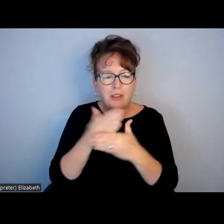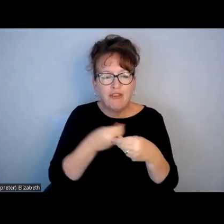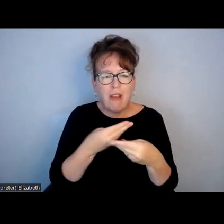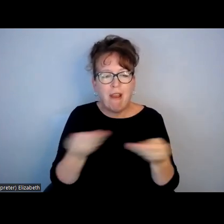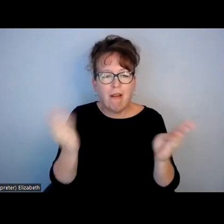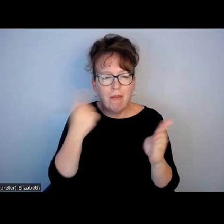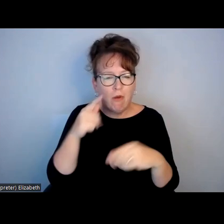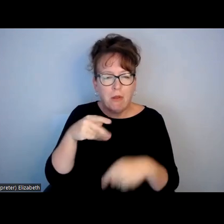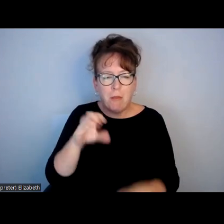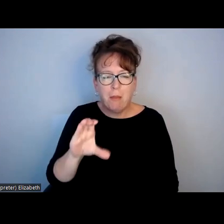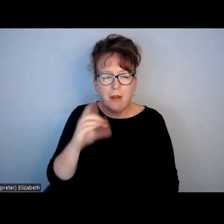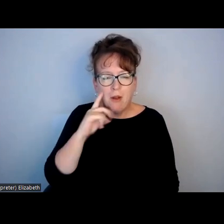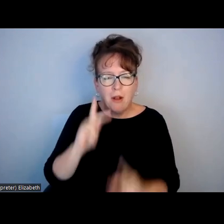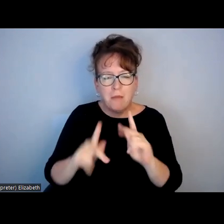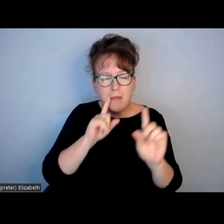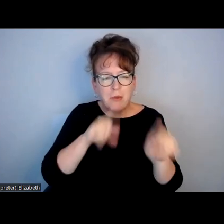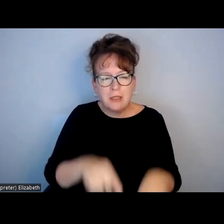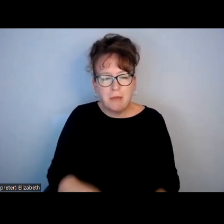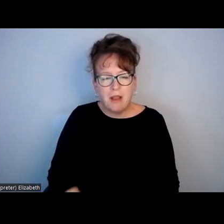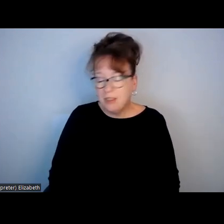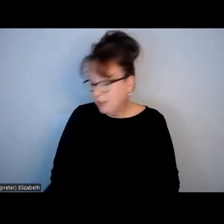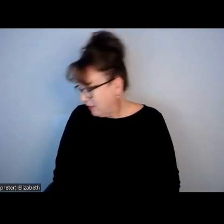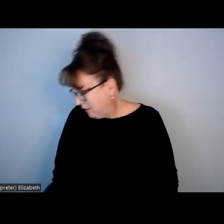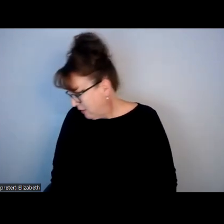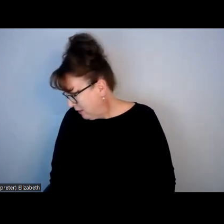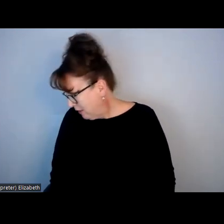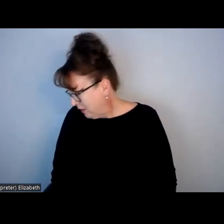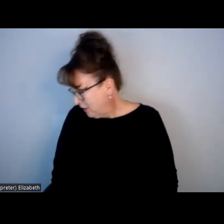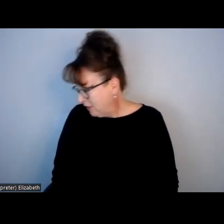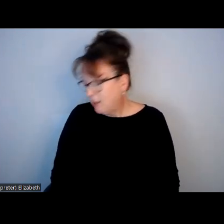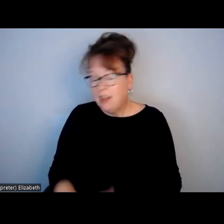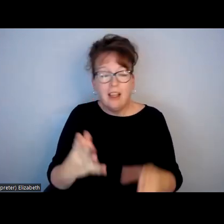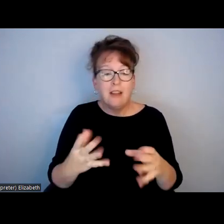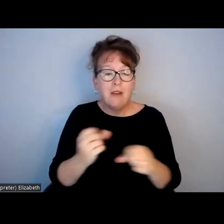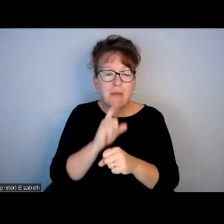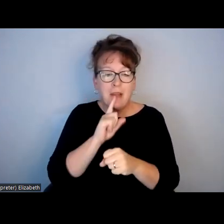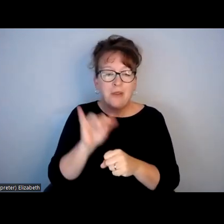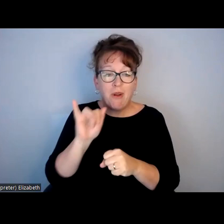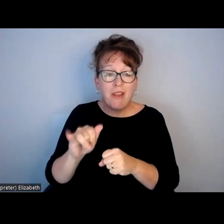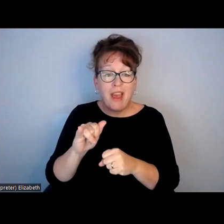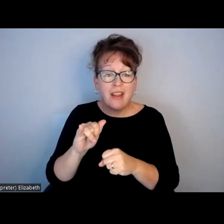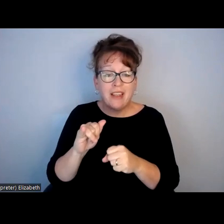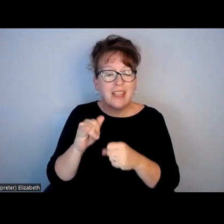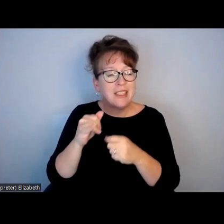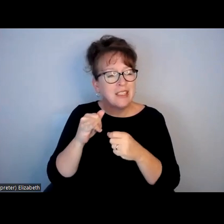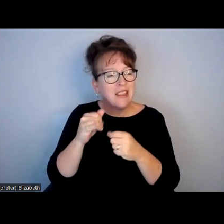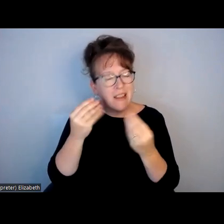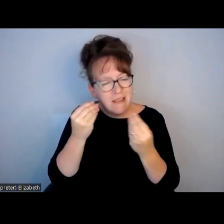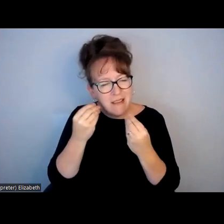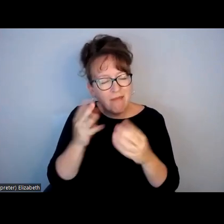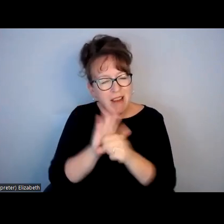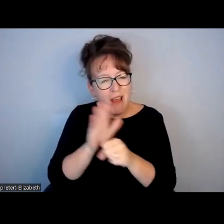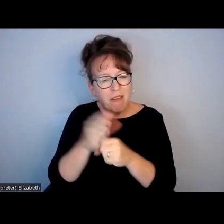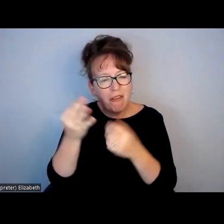significativo para compartir con el público que las personas puedan eh reaccionar a ello